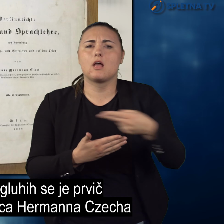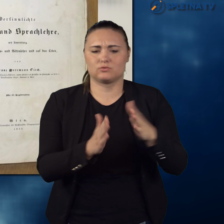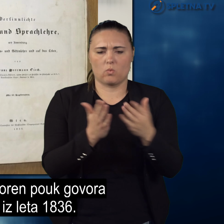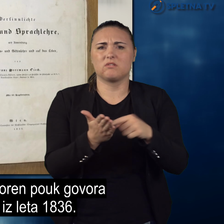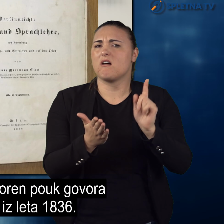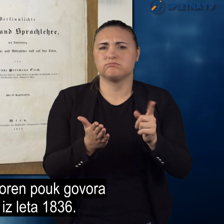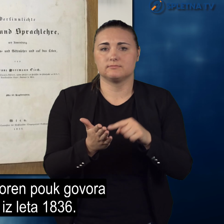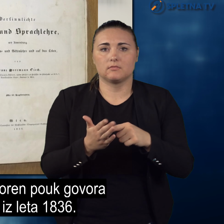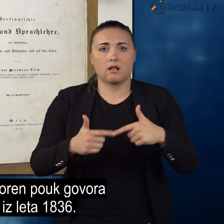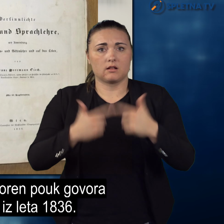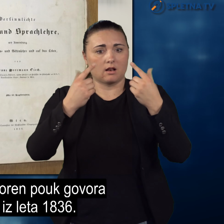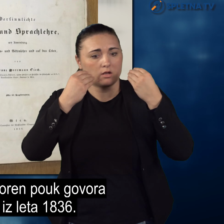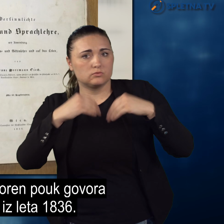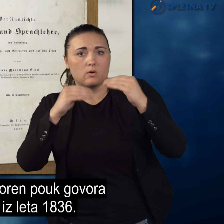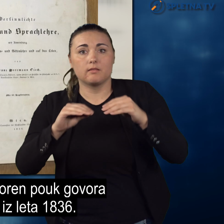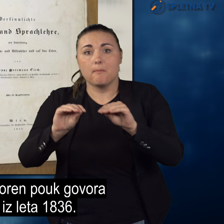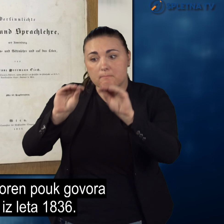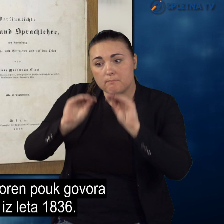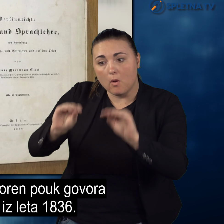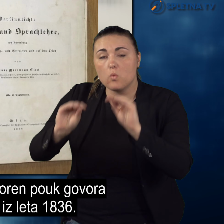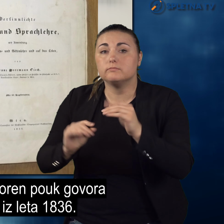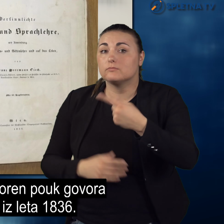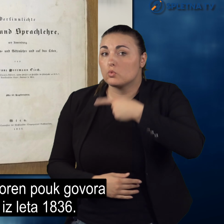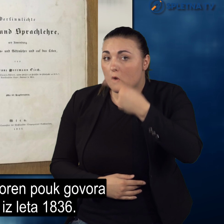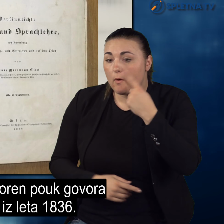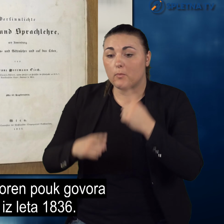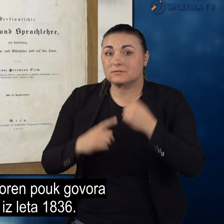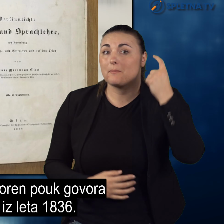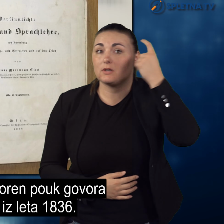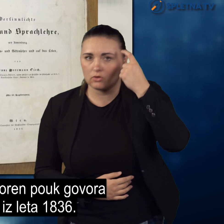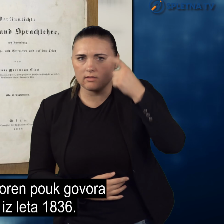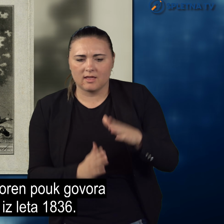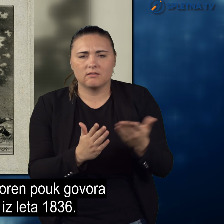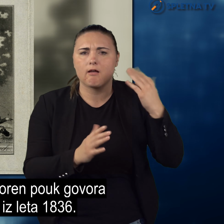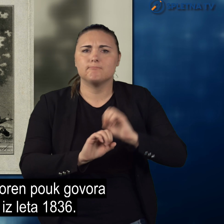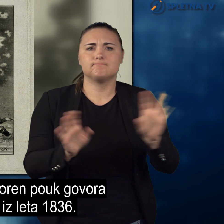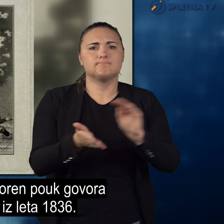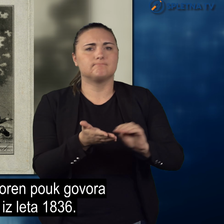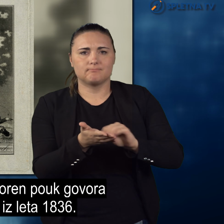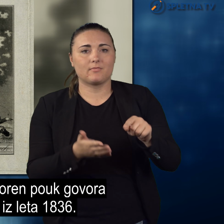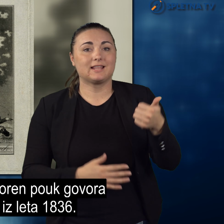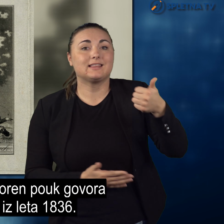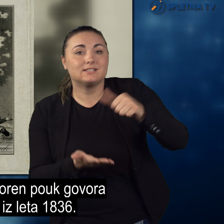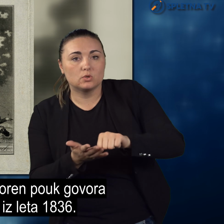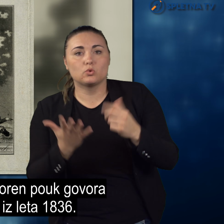z naslovom Nazoren pouk govora in mišljenja iz leta 1836.